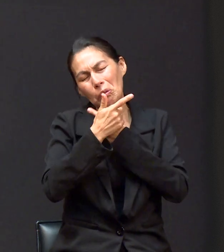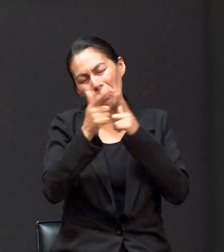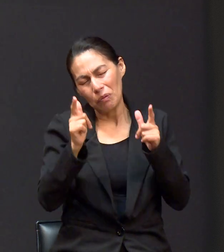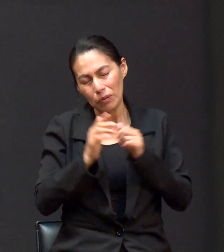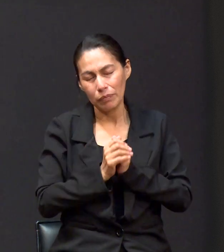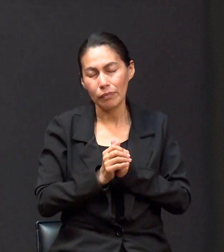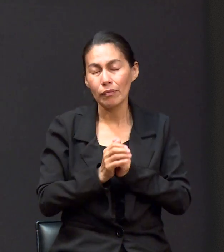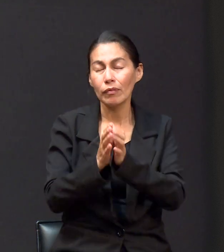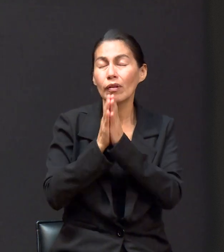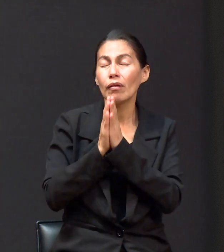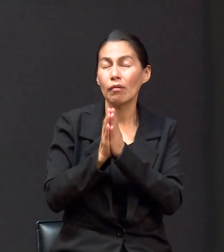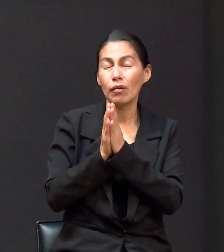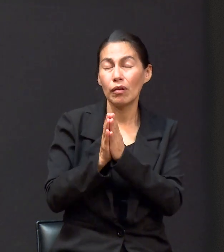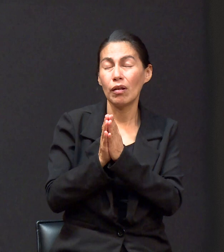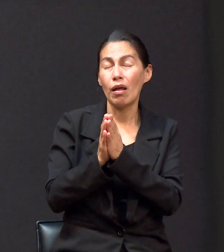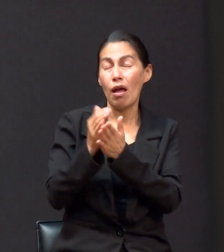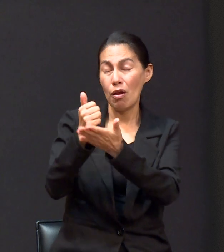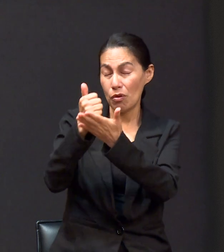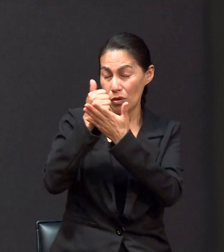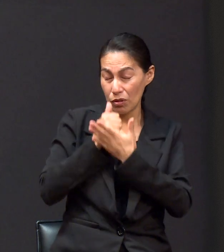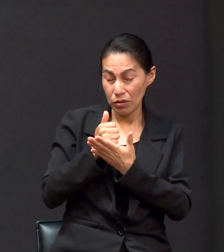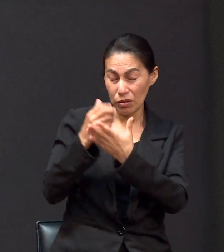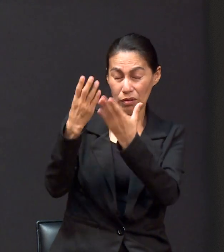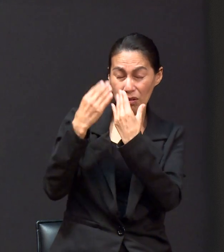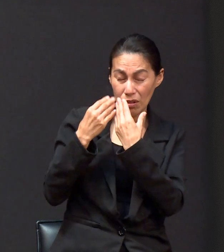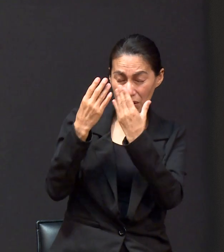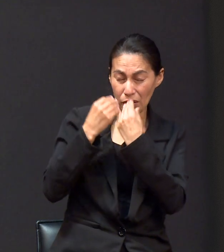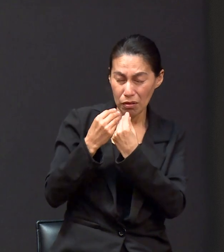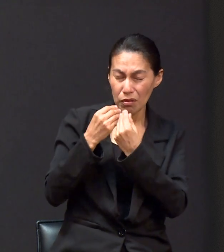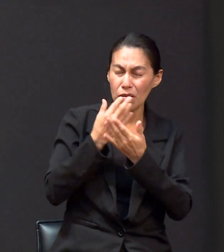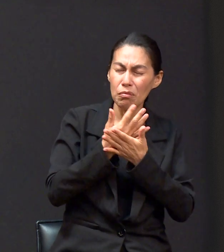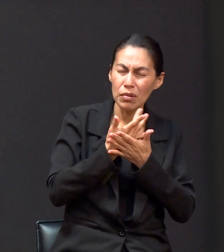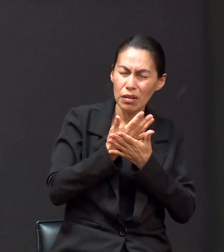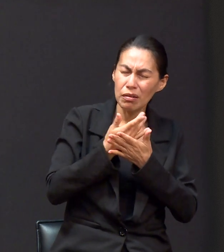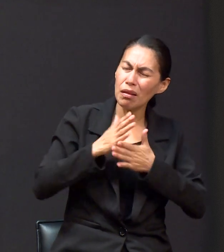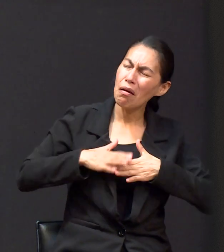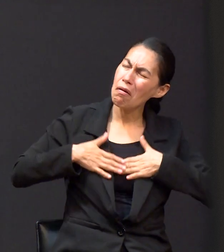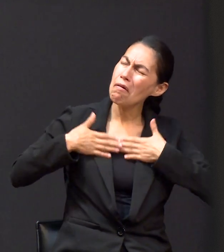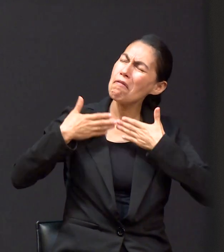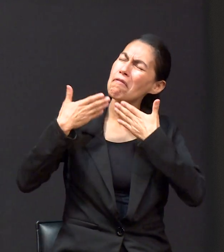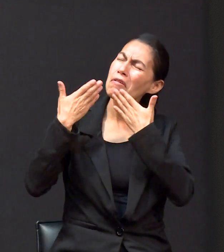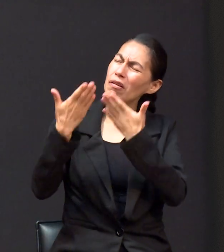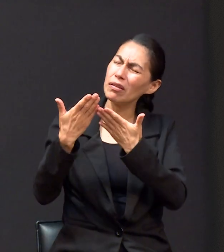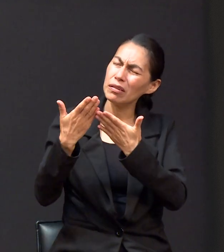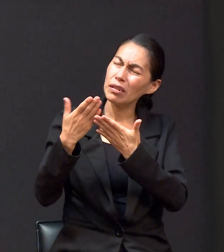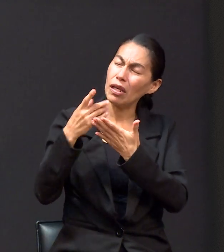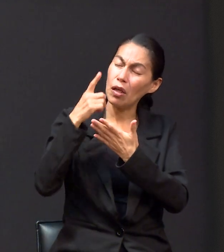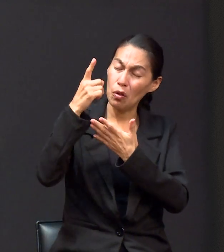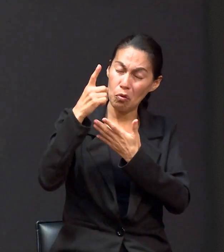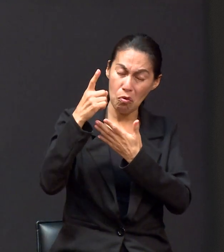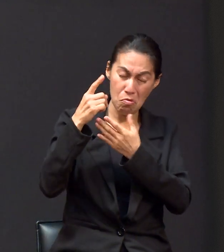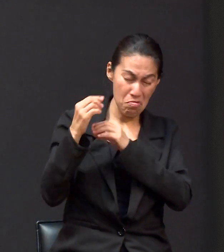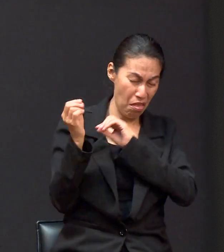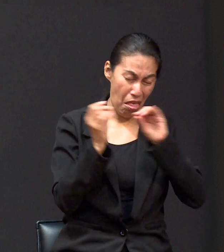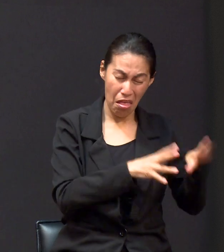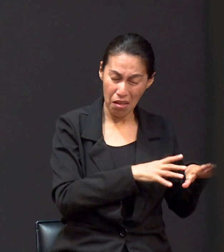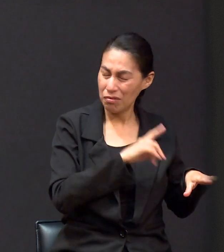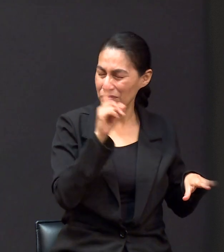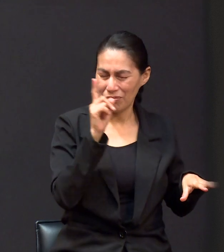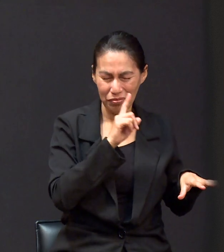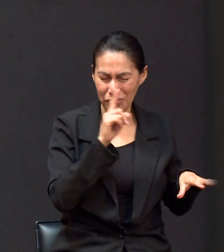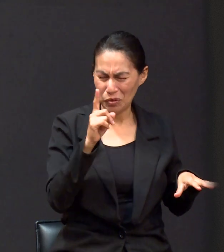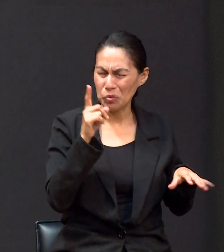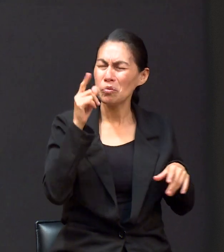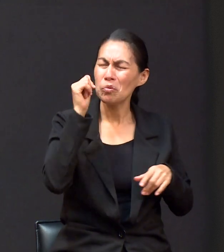nos quieres dar, Señor. Enséñanos a entender y danos la esperanza y la confianza de que tú no nos has